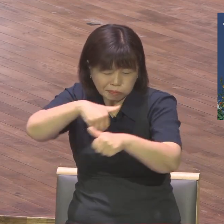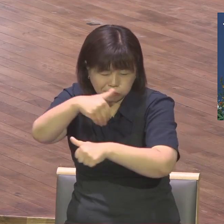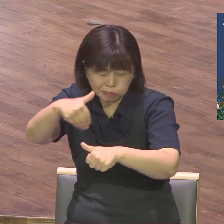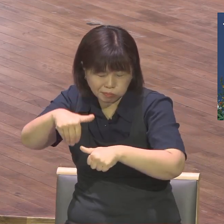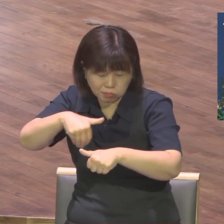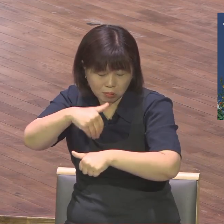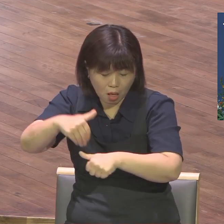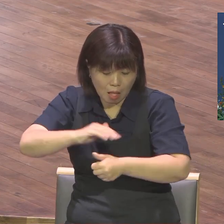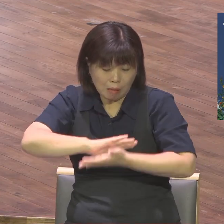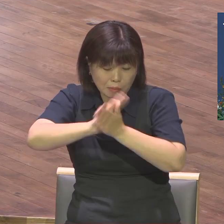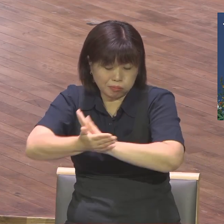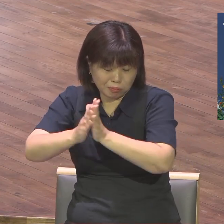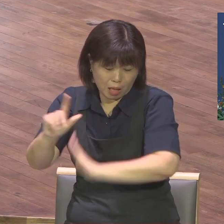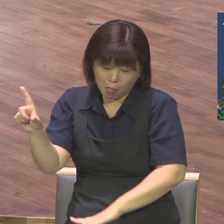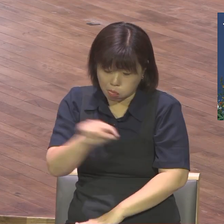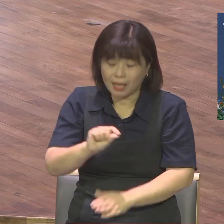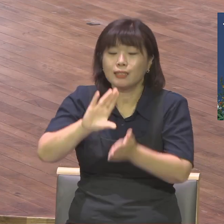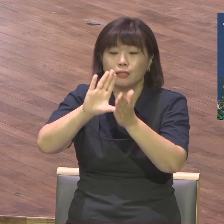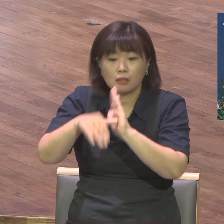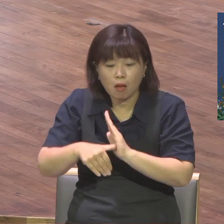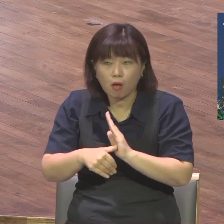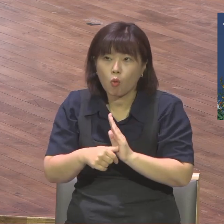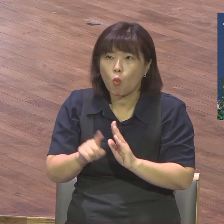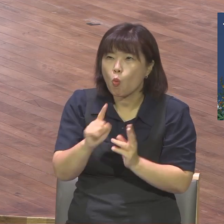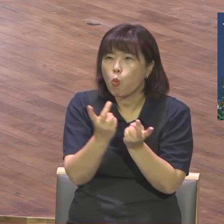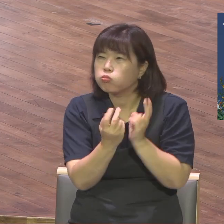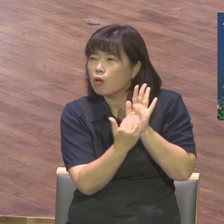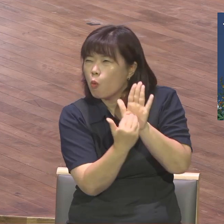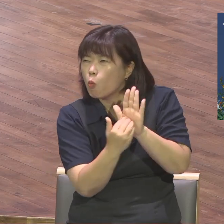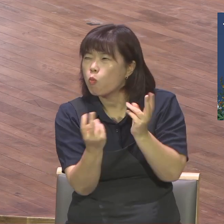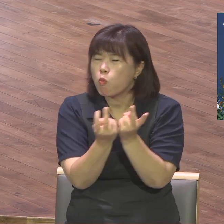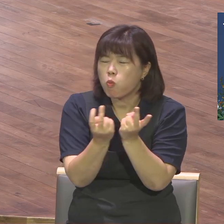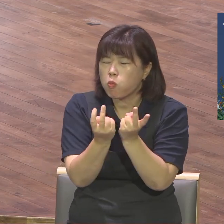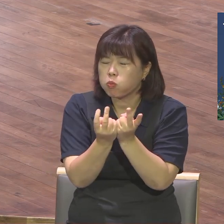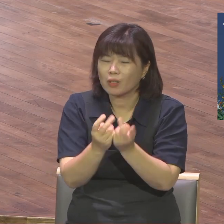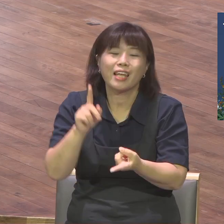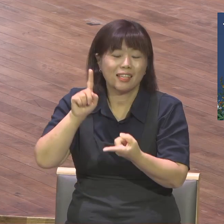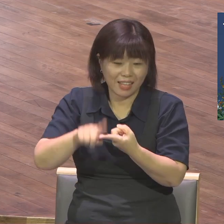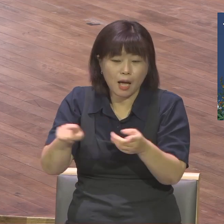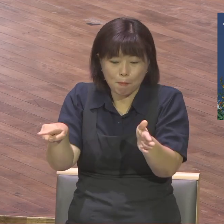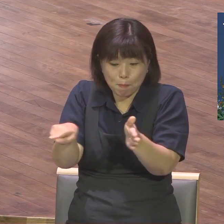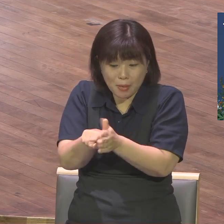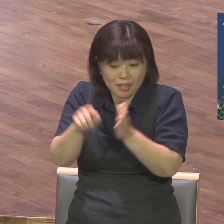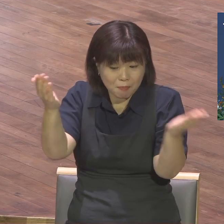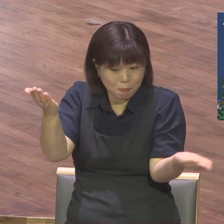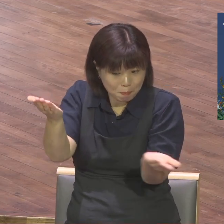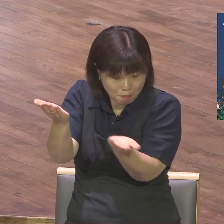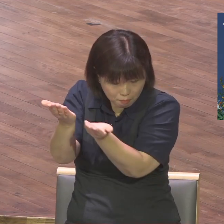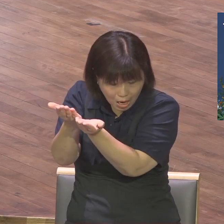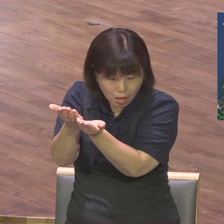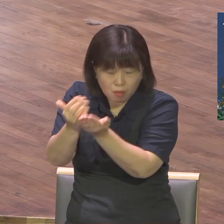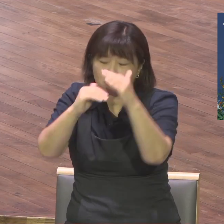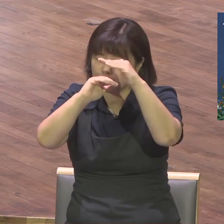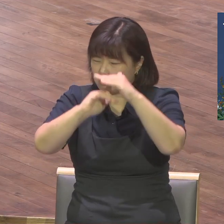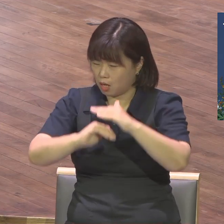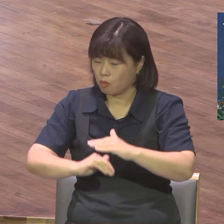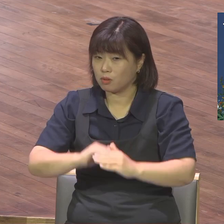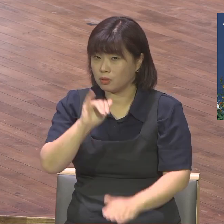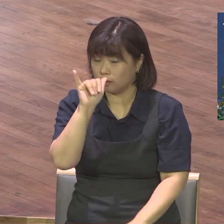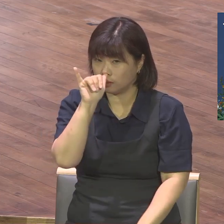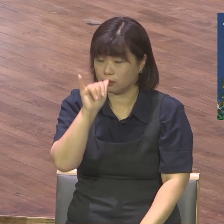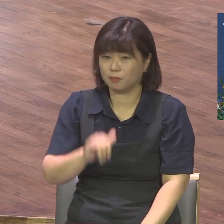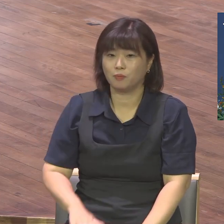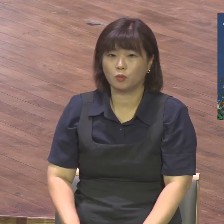내용입니다. 지금 시대는요 상상을 초월하는 이 과학과 기술, 이